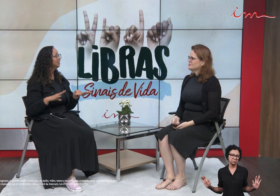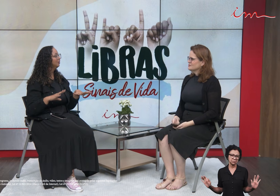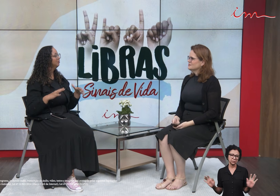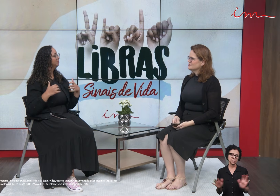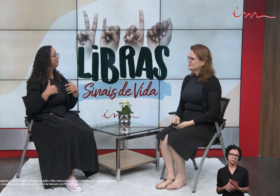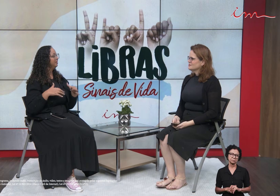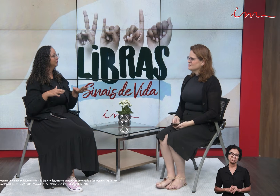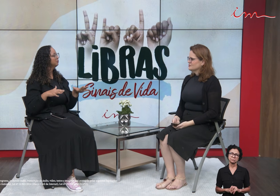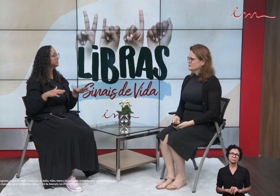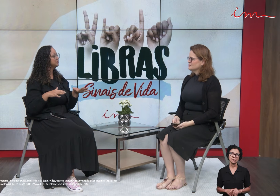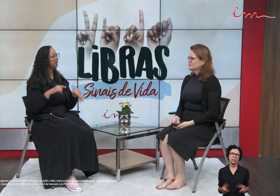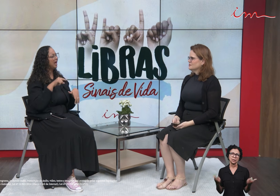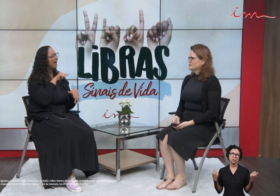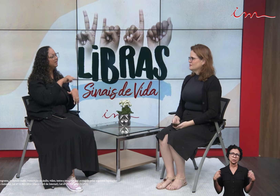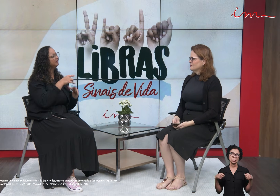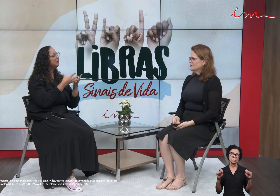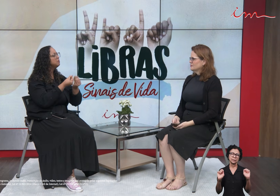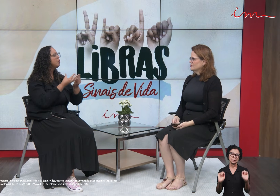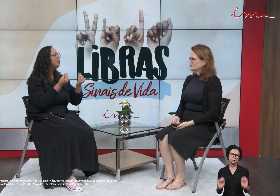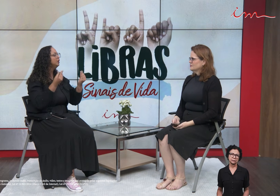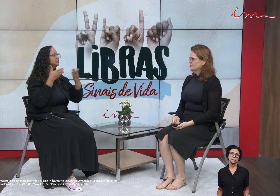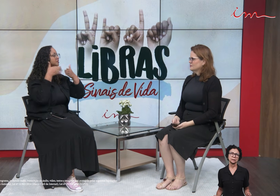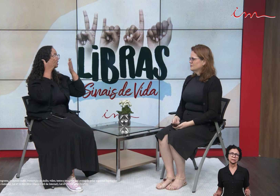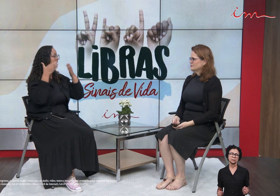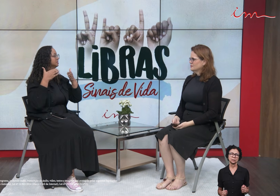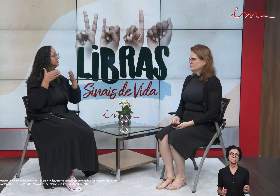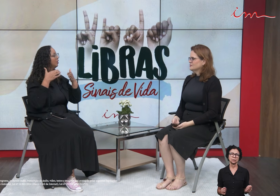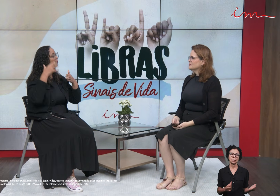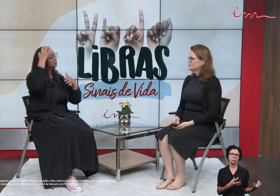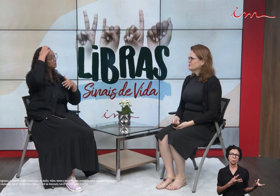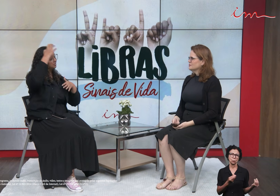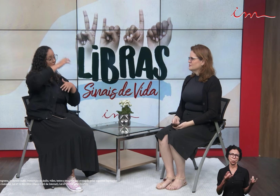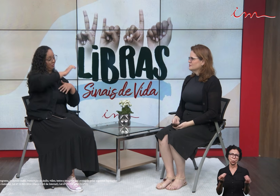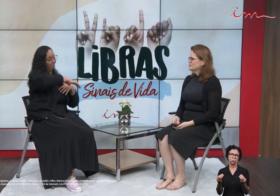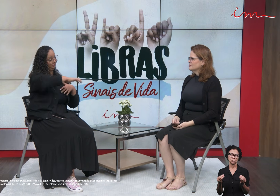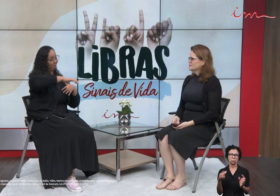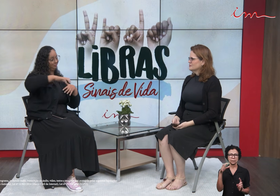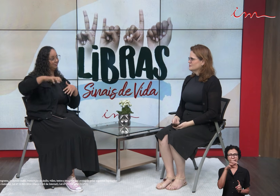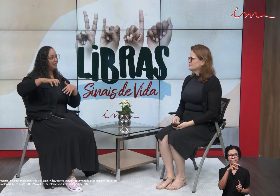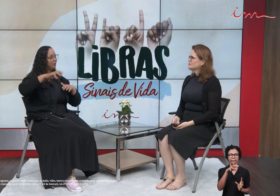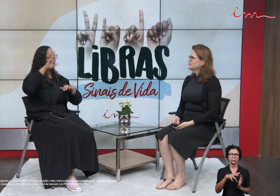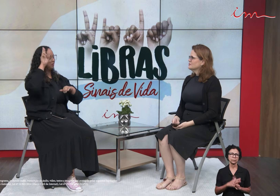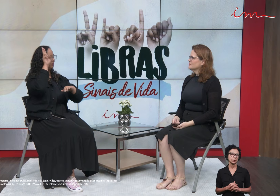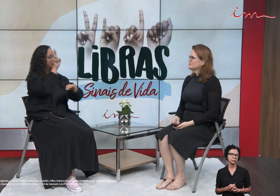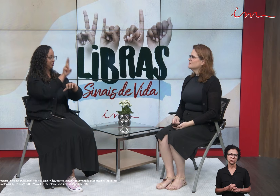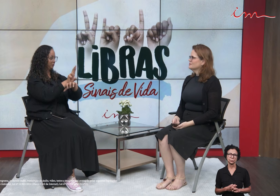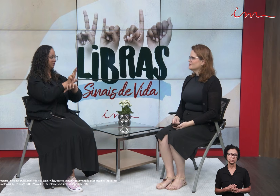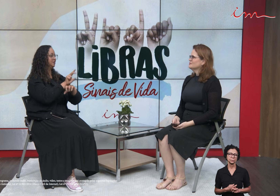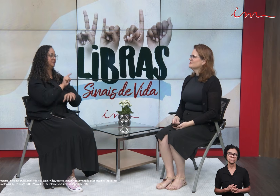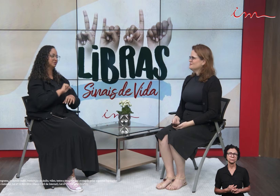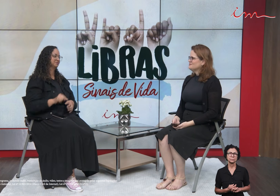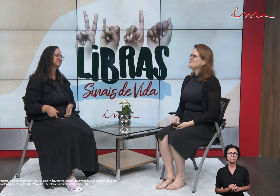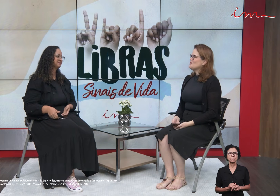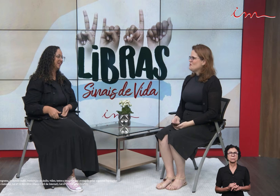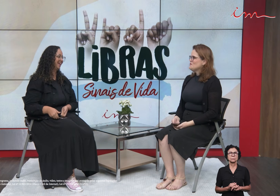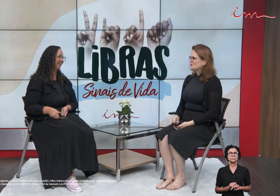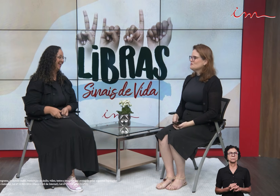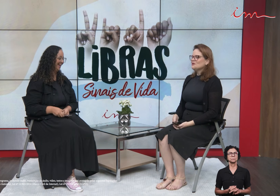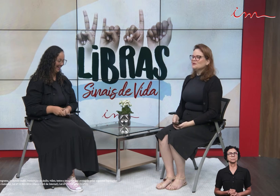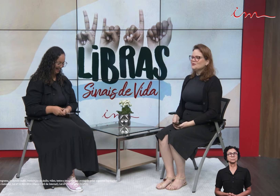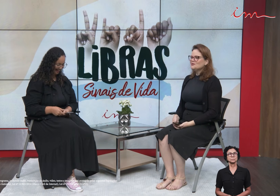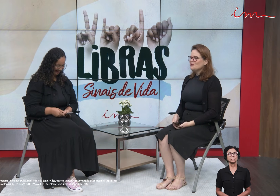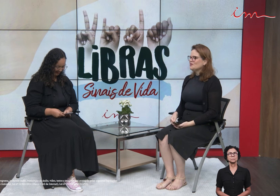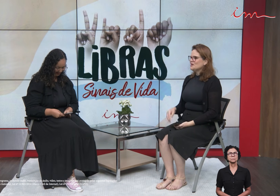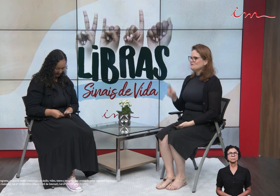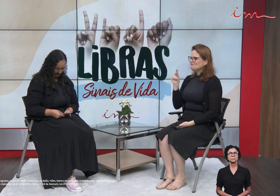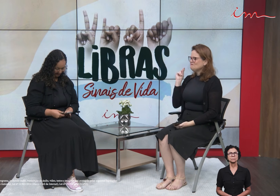isso, então, eu não preciso falar: "Ali tem muitos reis", não, eu posso fazer, ó, eu amei, eu acho que eu vou fazer isso. Eu amei também,